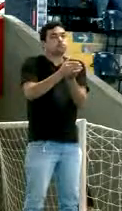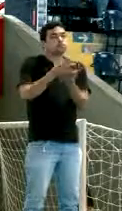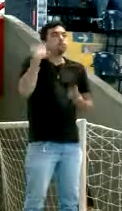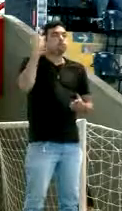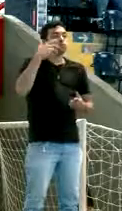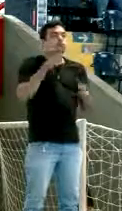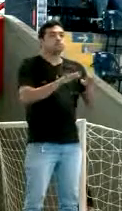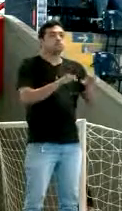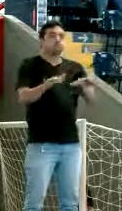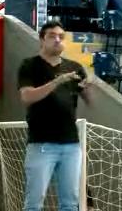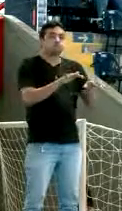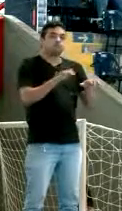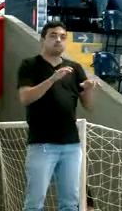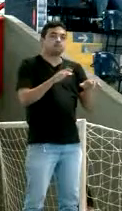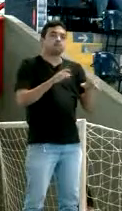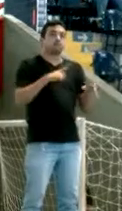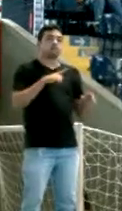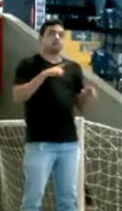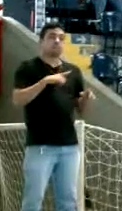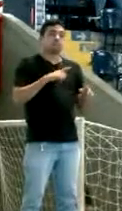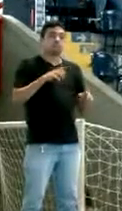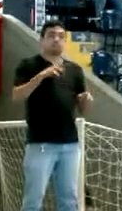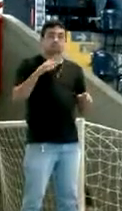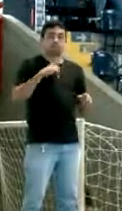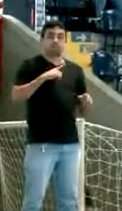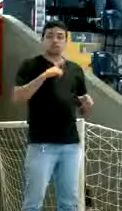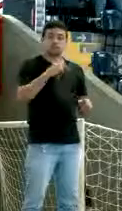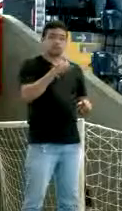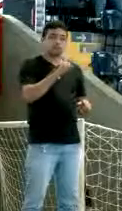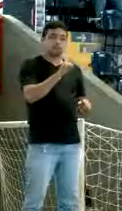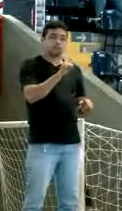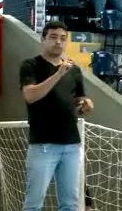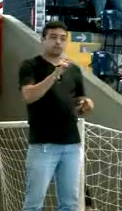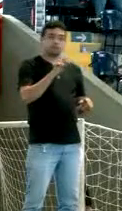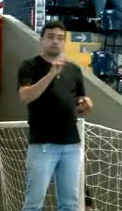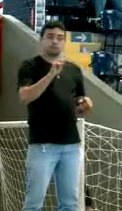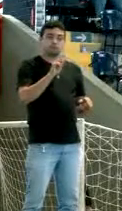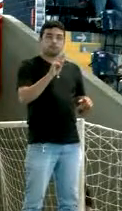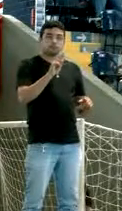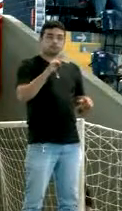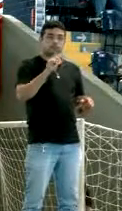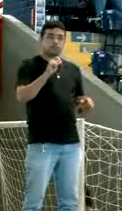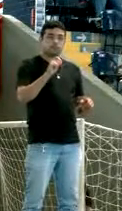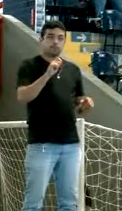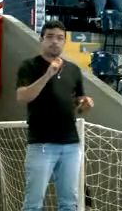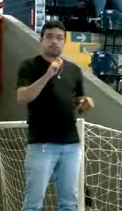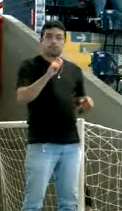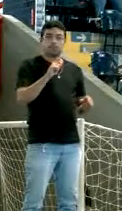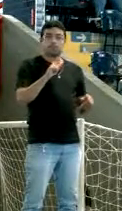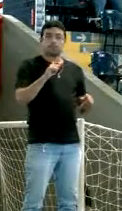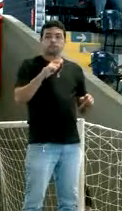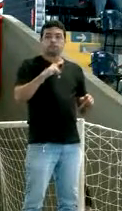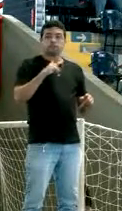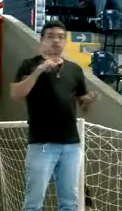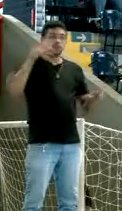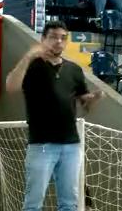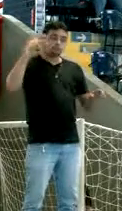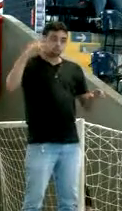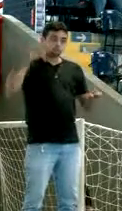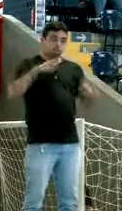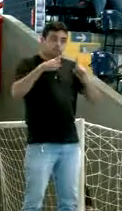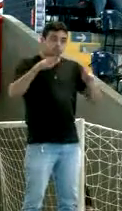piano. Pam, pam, pam, pam, pam, pam, pam, pam, pam, pam, pam. Depois